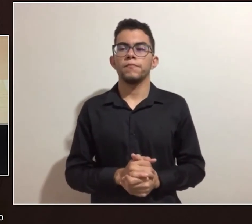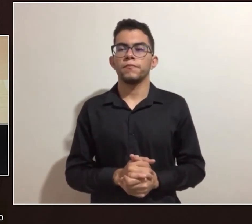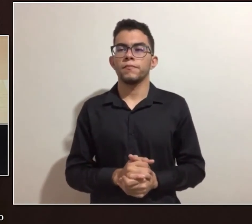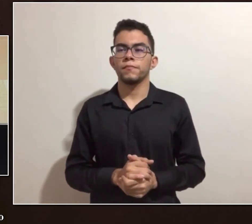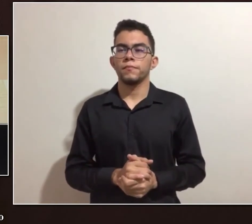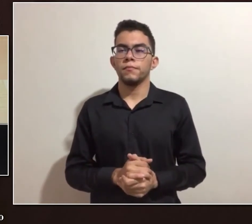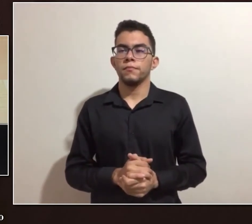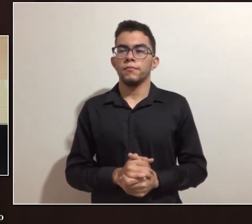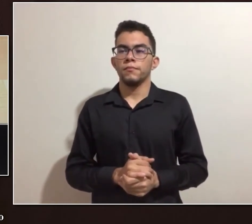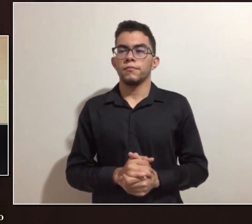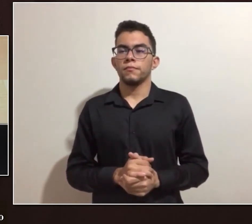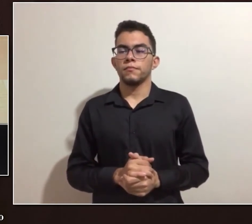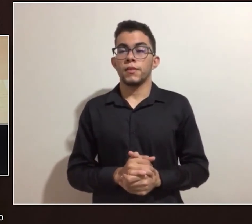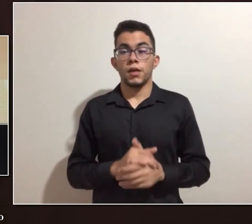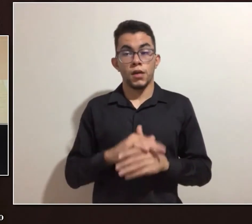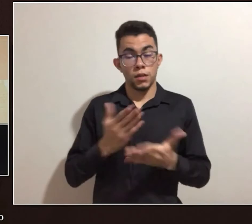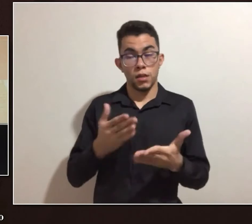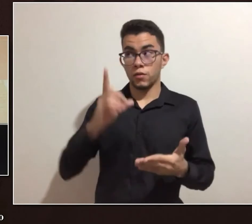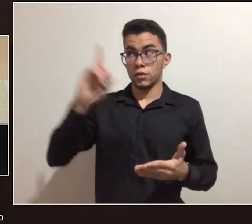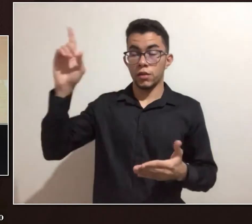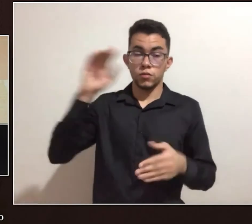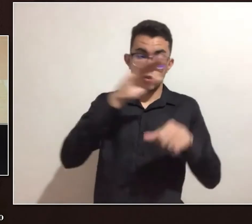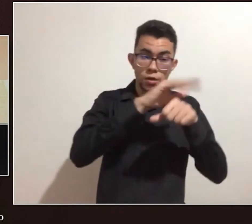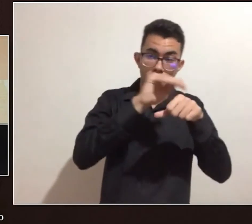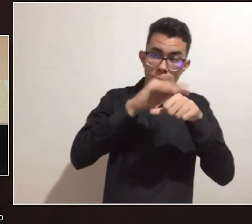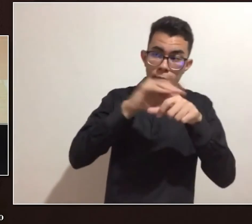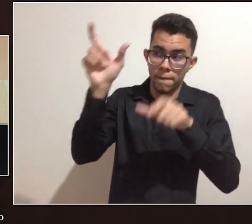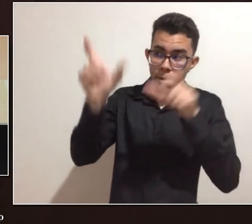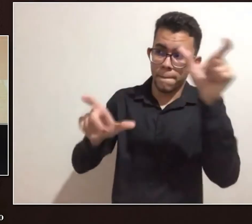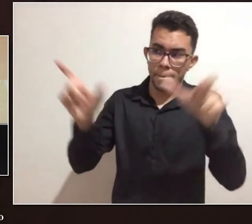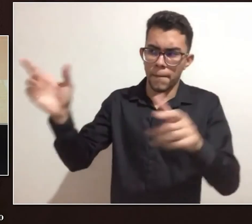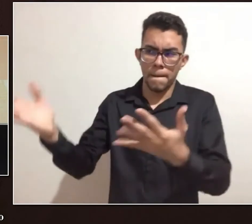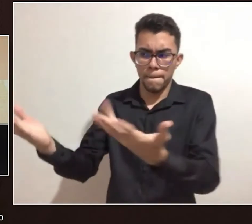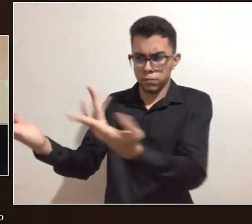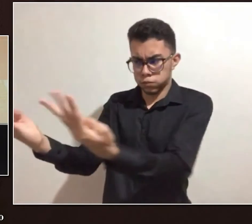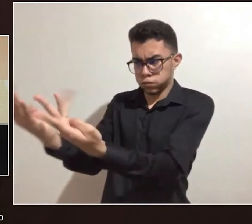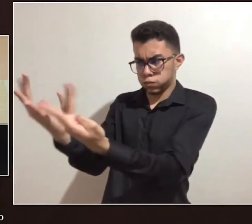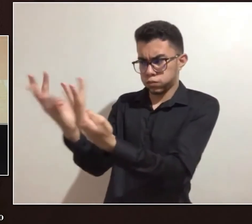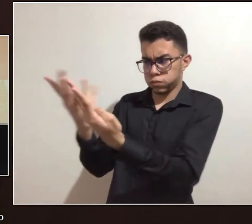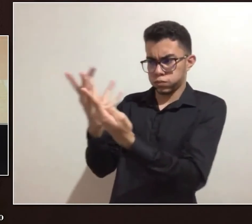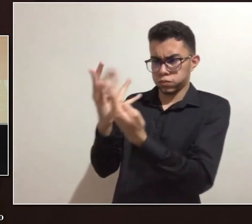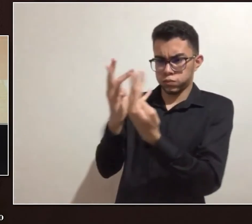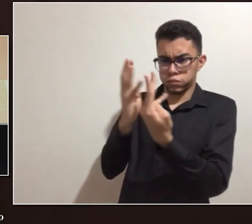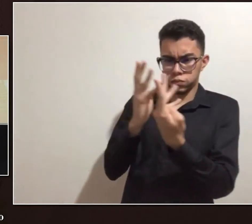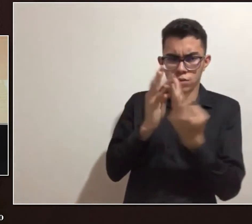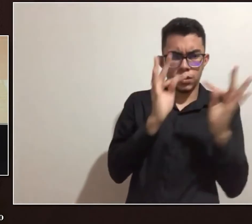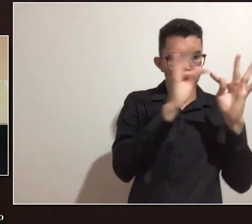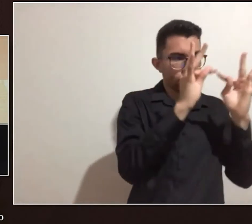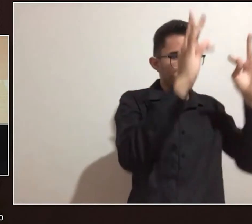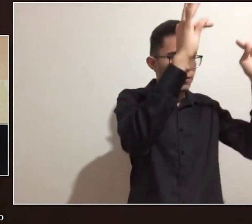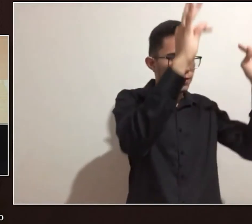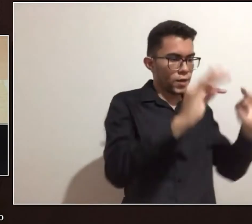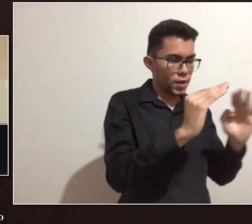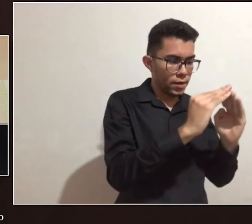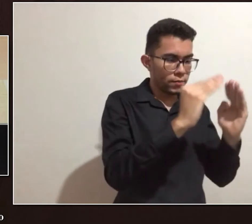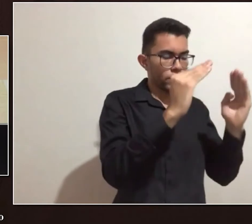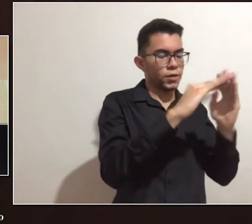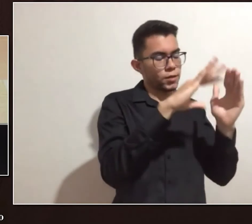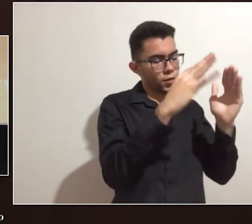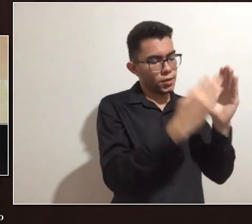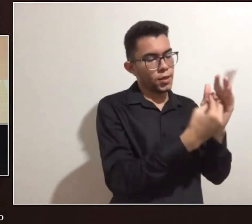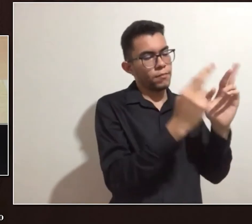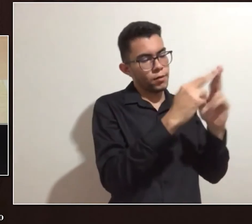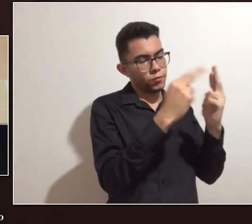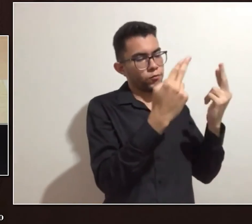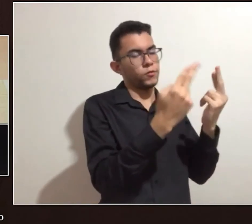isso, acrescentava-lhes o Senhor, dia a dia, os que iam sendo salvos. Bom, isso era nos